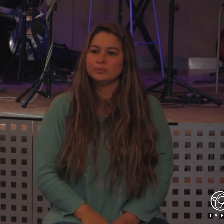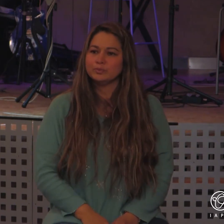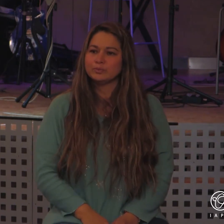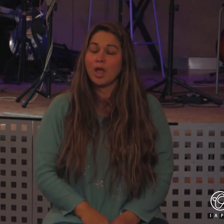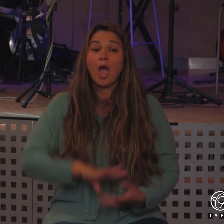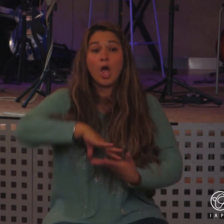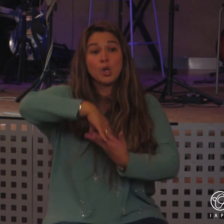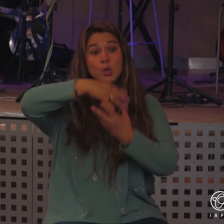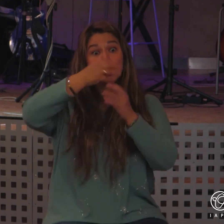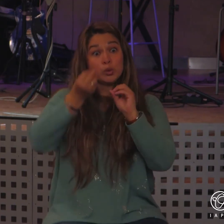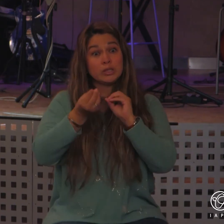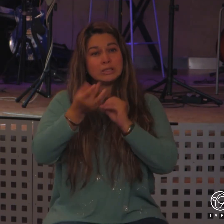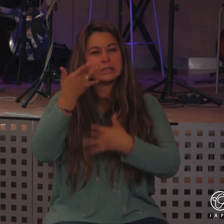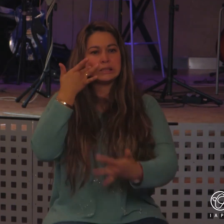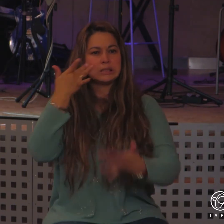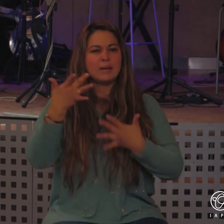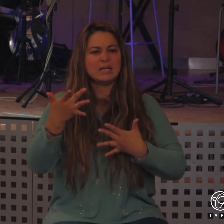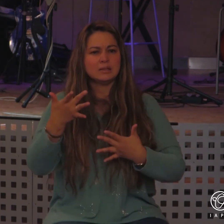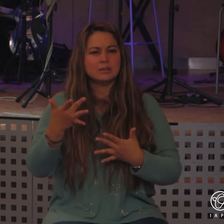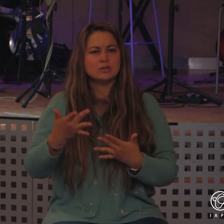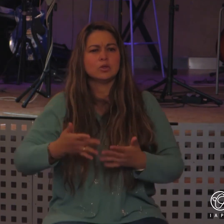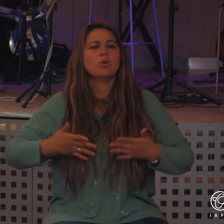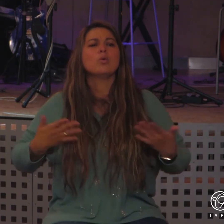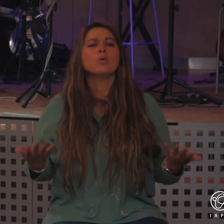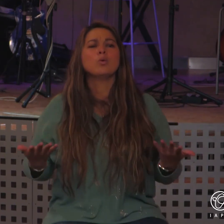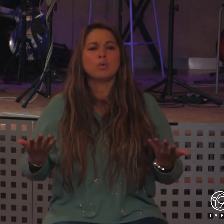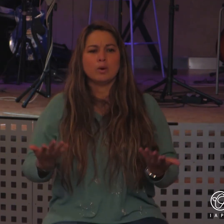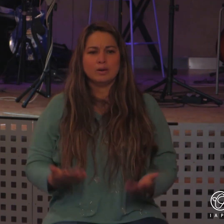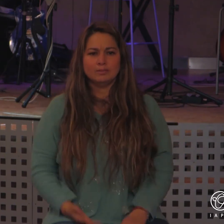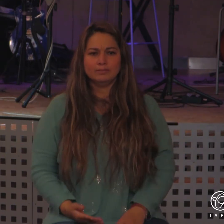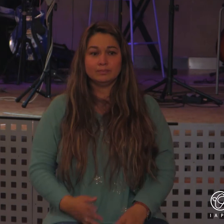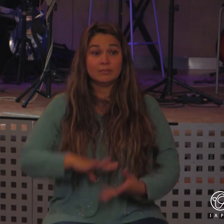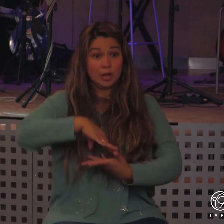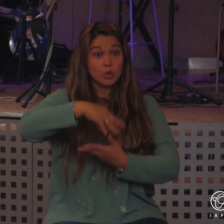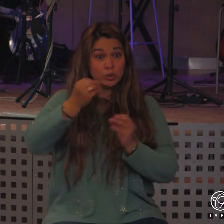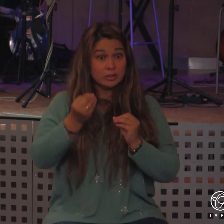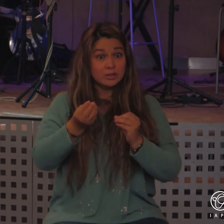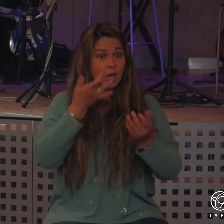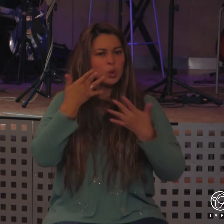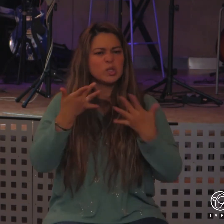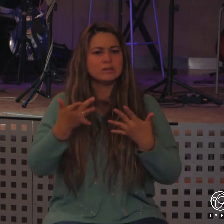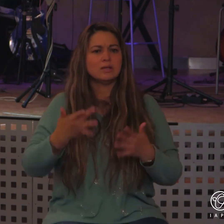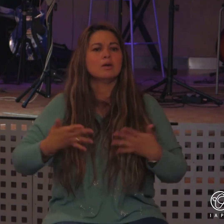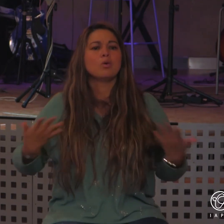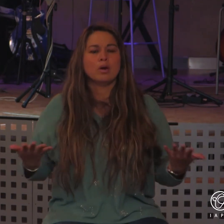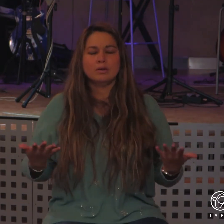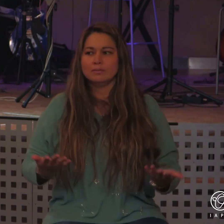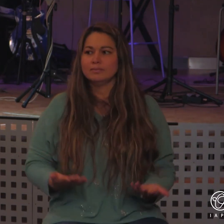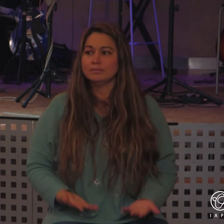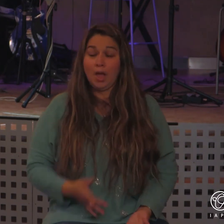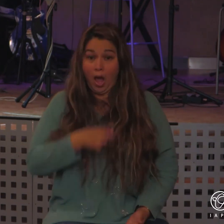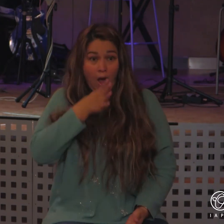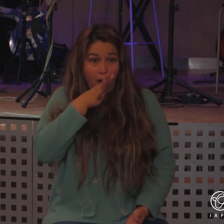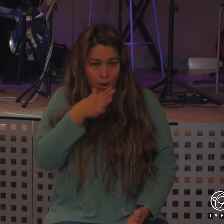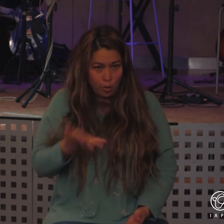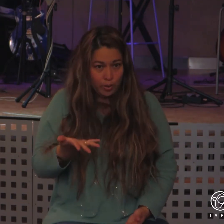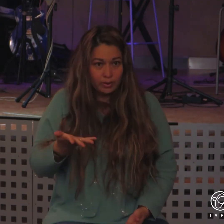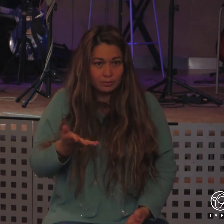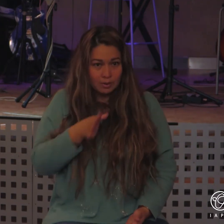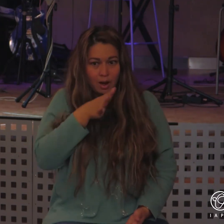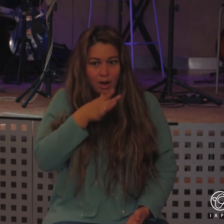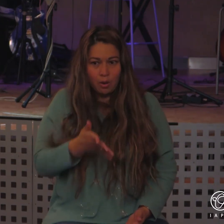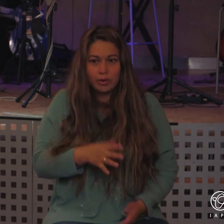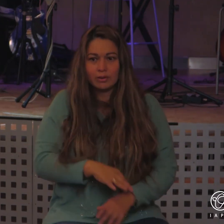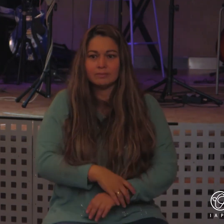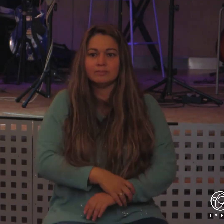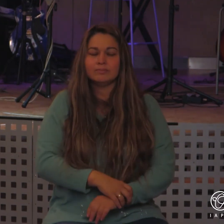la noticia en periódico y la busqué. Y efectivamente, pleno siglo XXI, actualmente, en